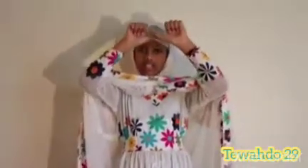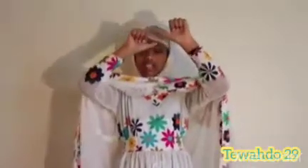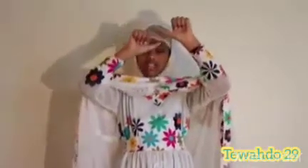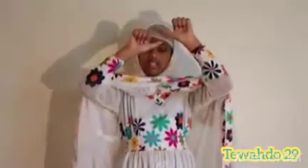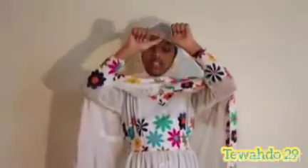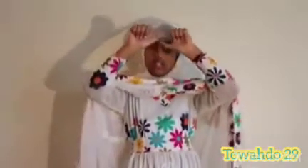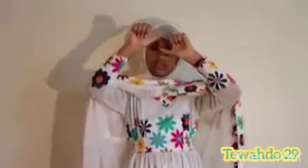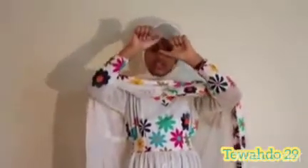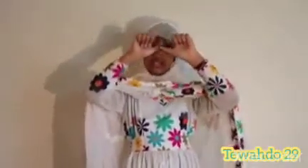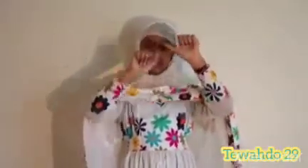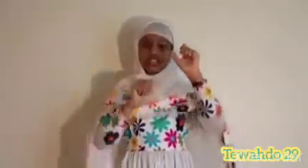በአርያም